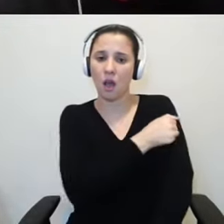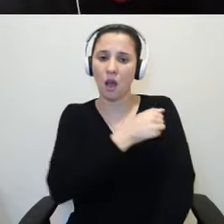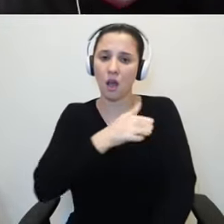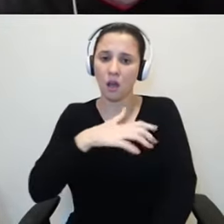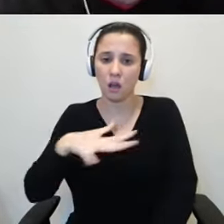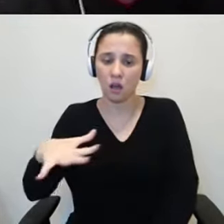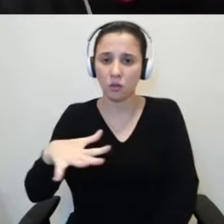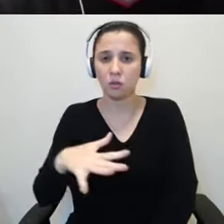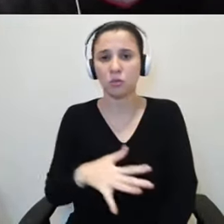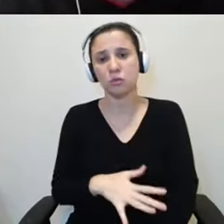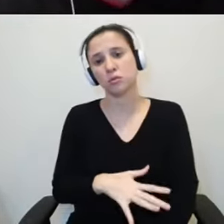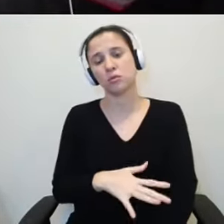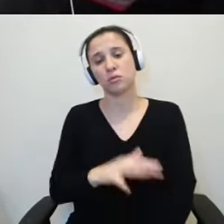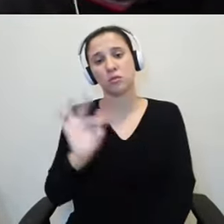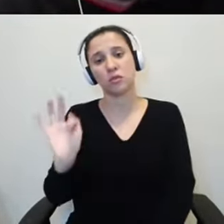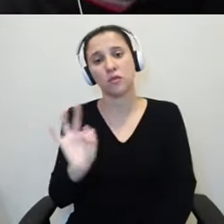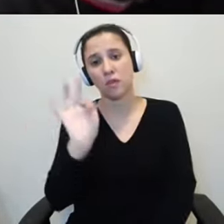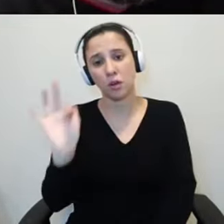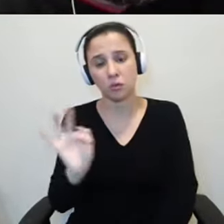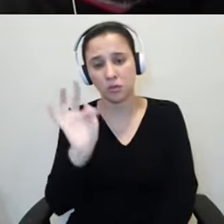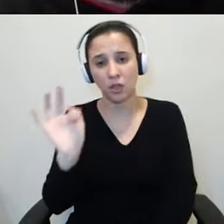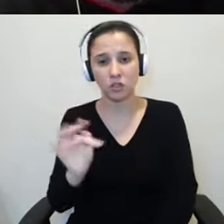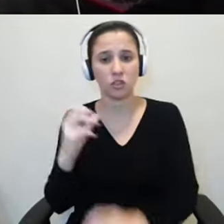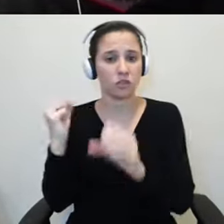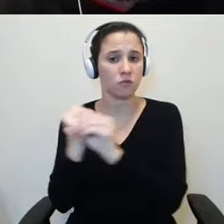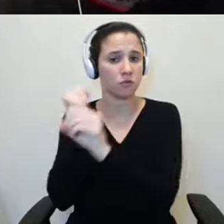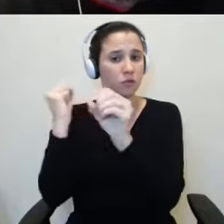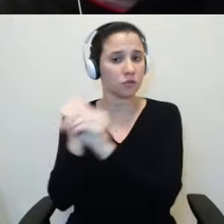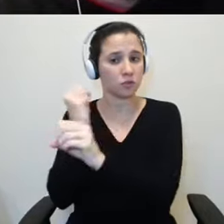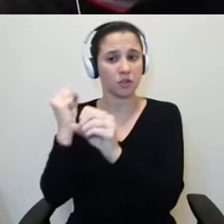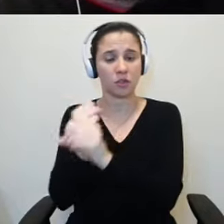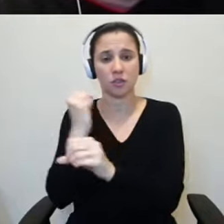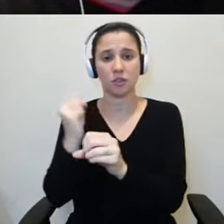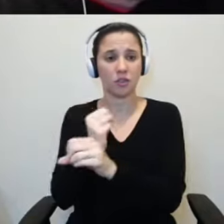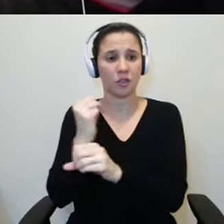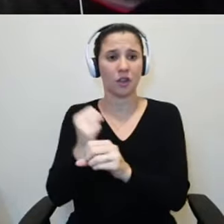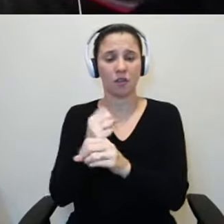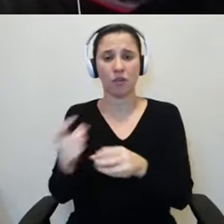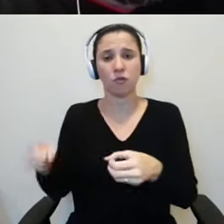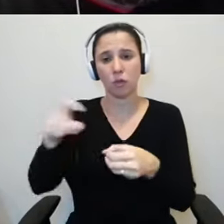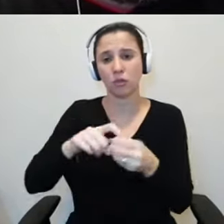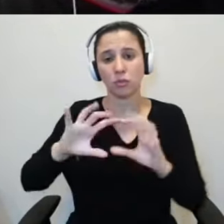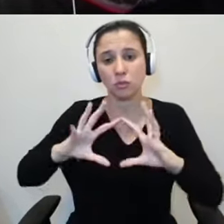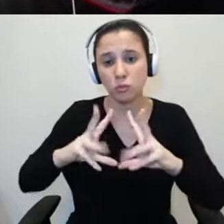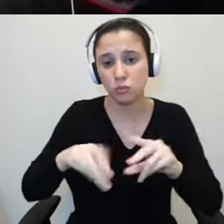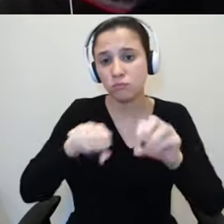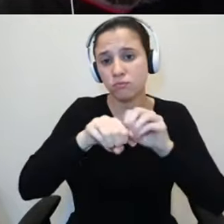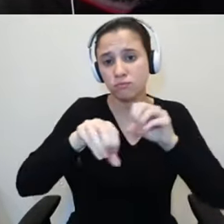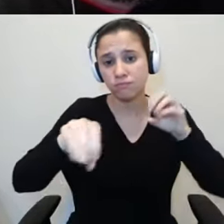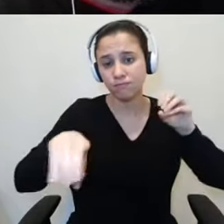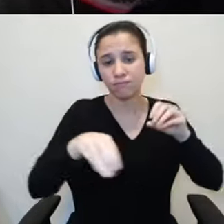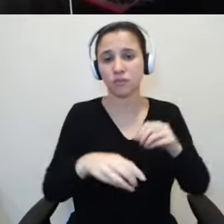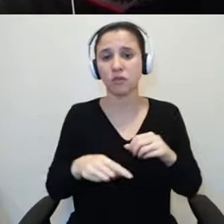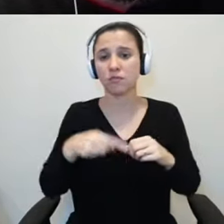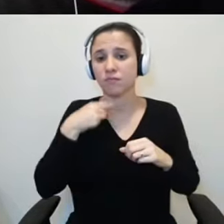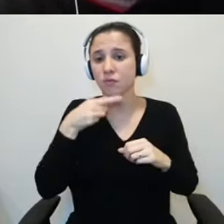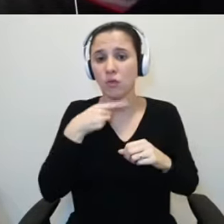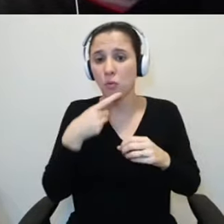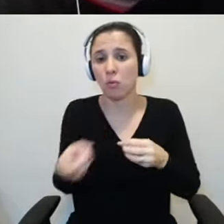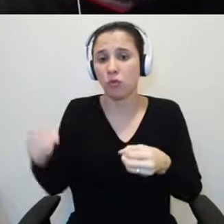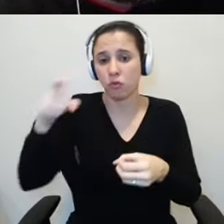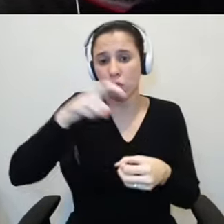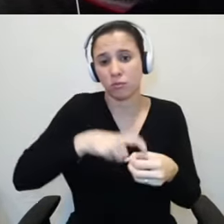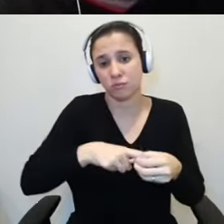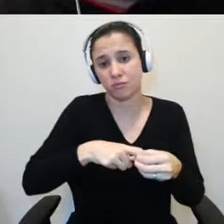não posso, pessoal, confirmar para vocês isso, de falar assim que não terão como voltar aqui.